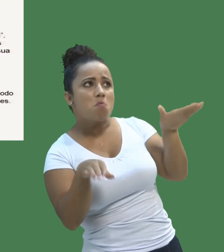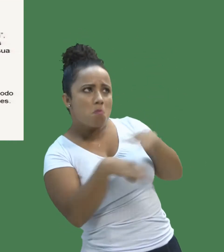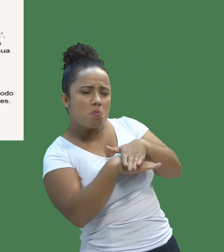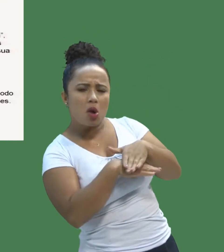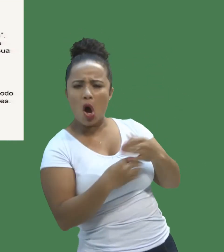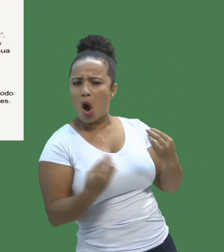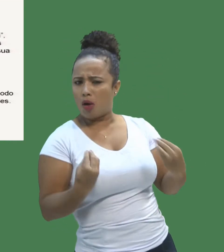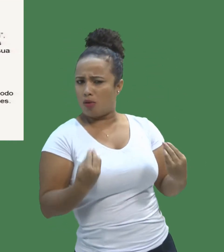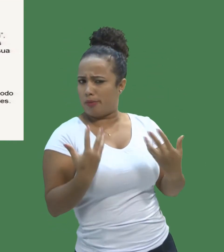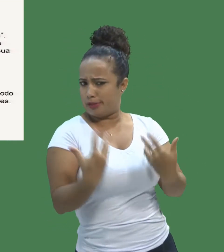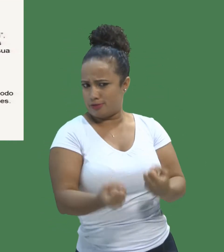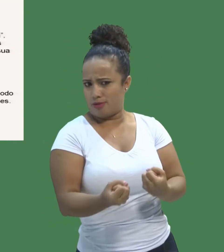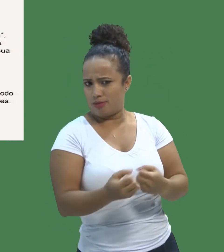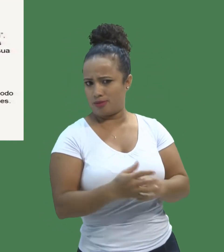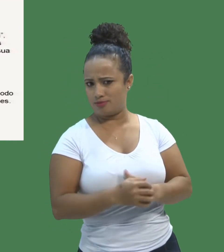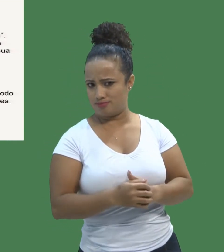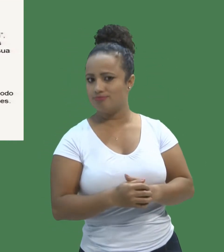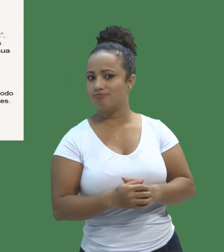e natural?